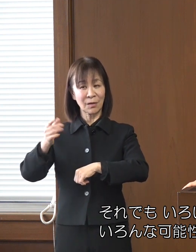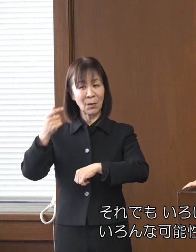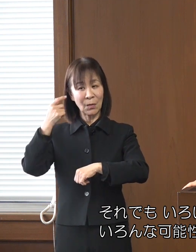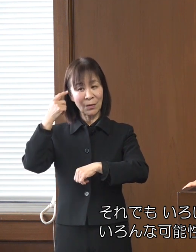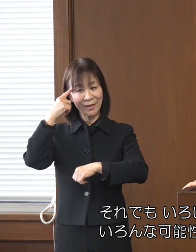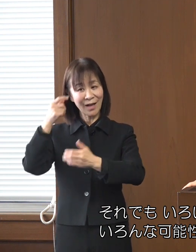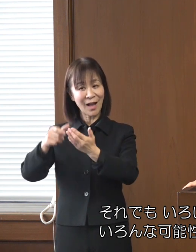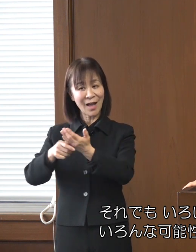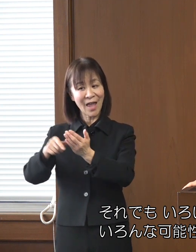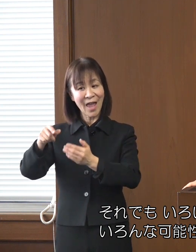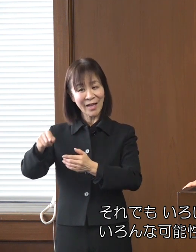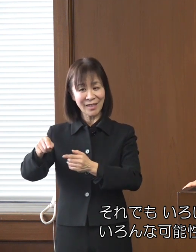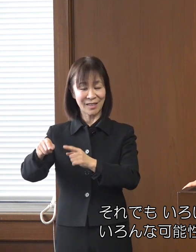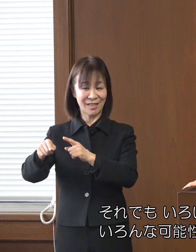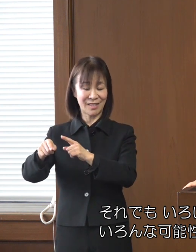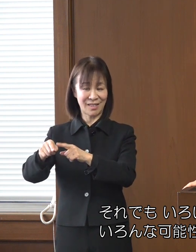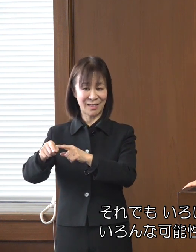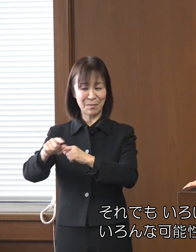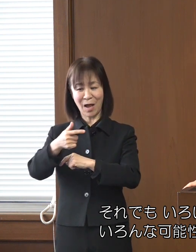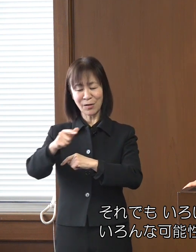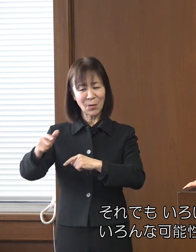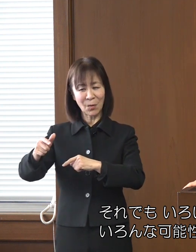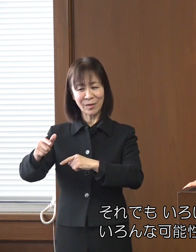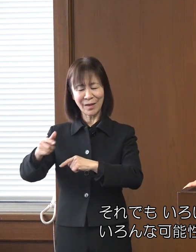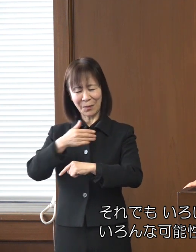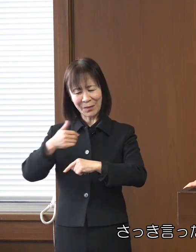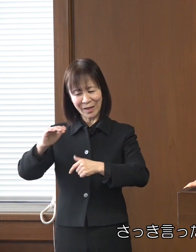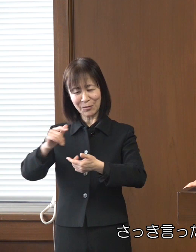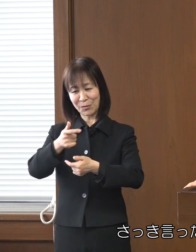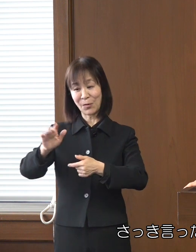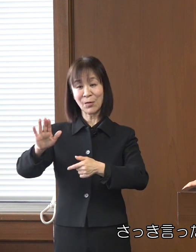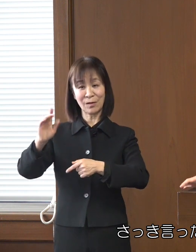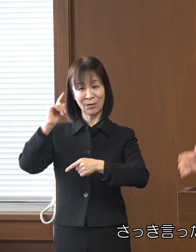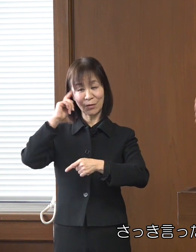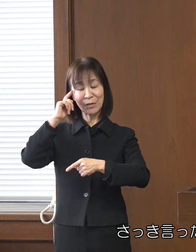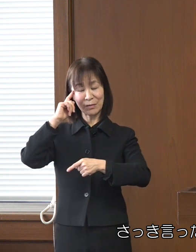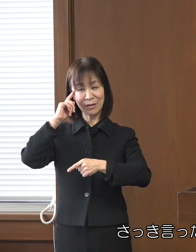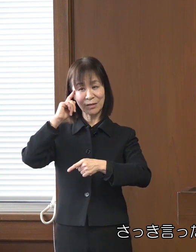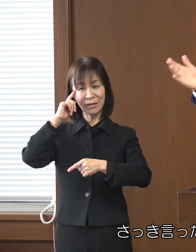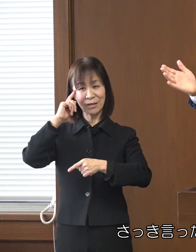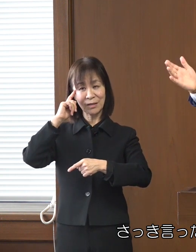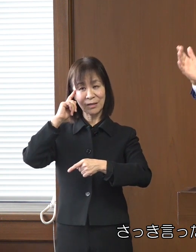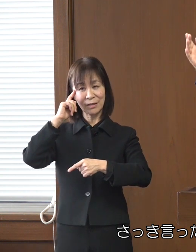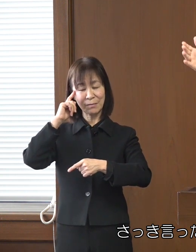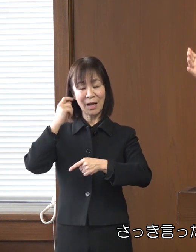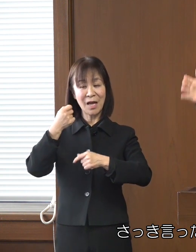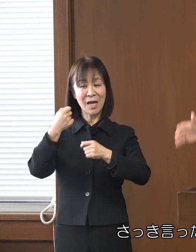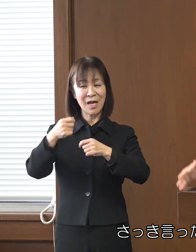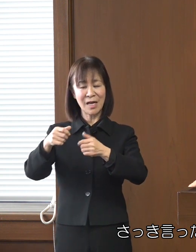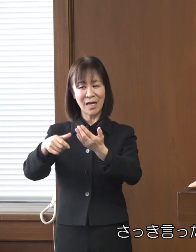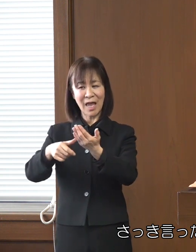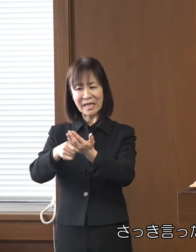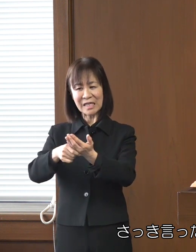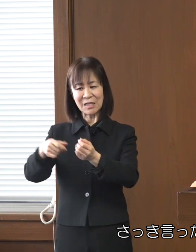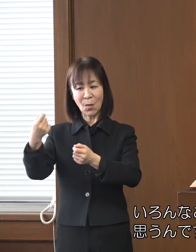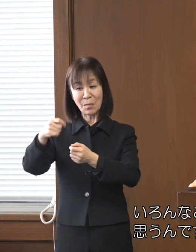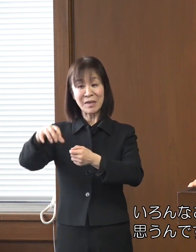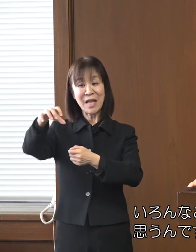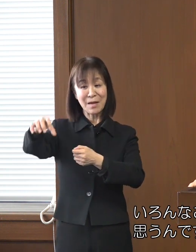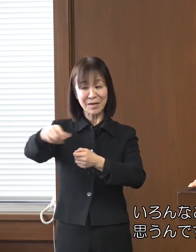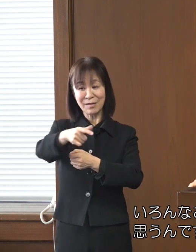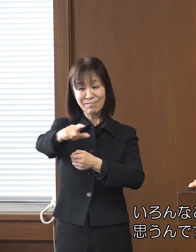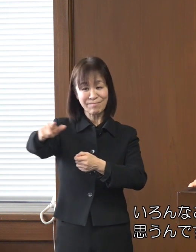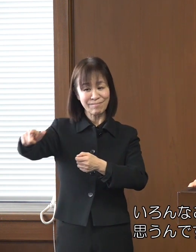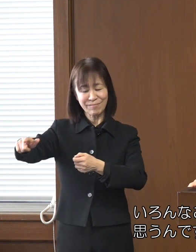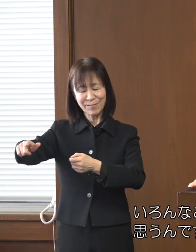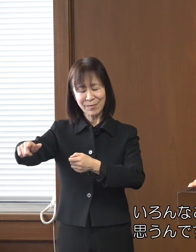賀駅自体は難しくても、いろんな可能性があるっていうことで、さっき言ったそのちょっと南に行って、とかですね、いろんな